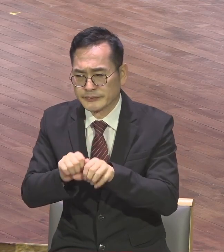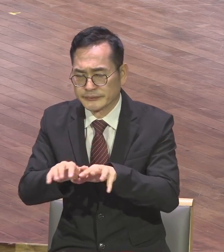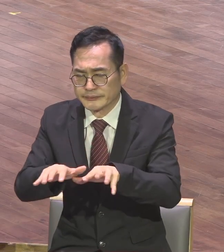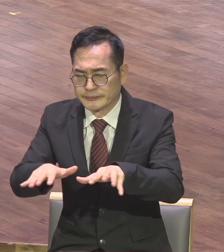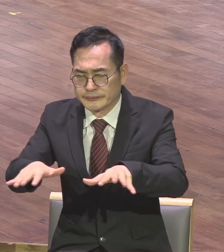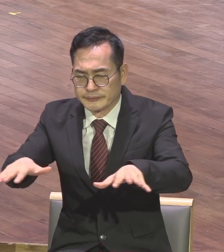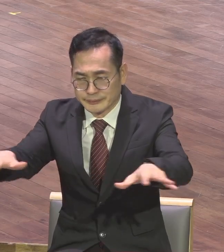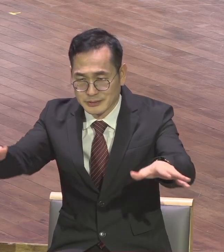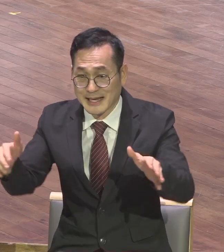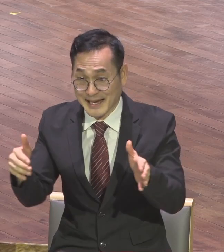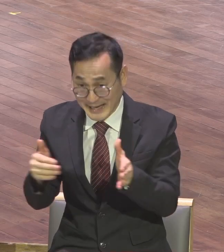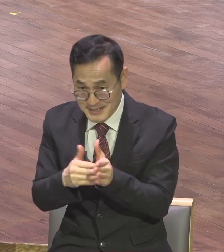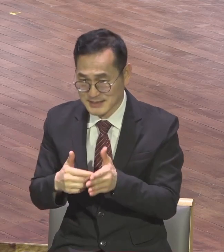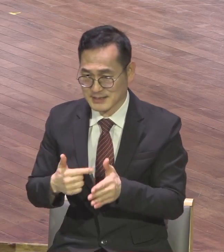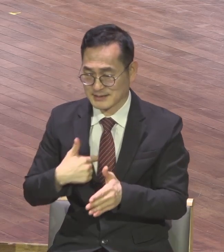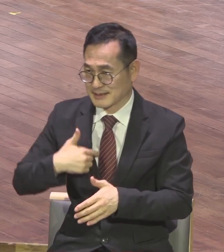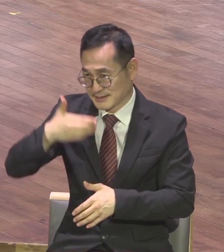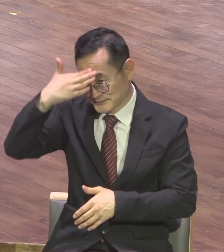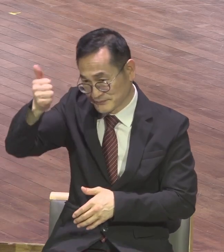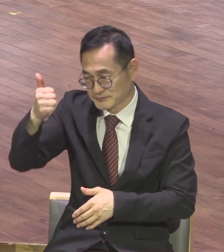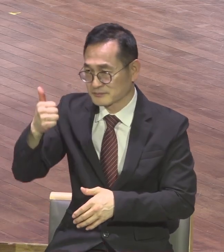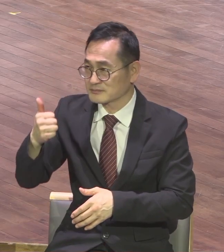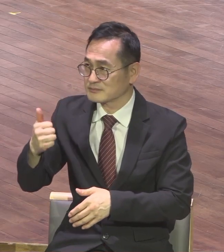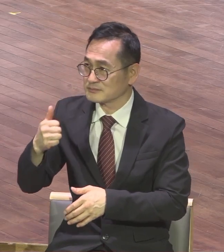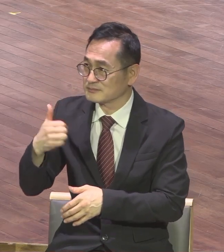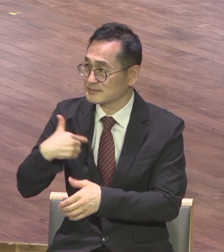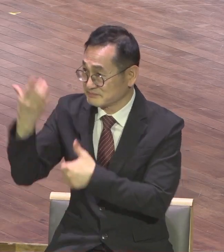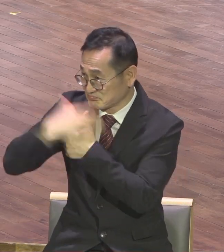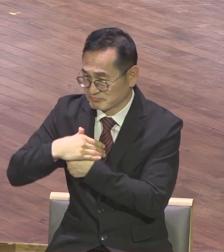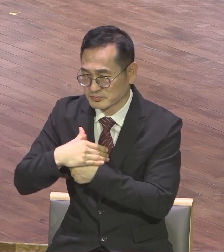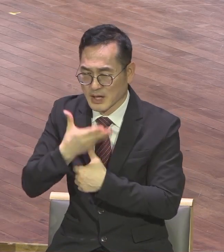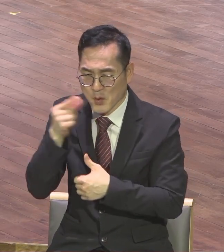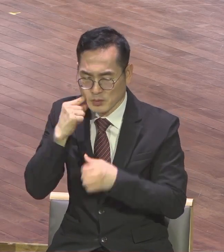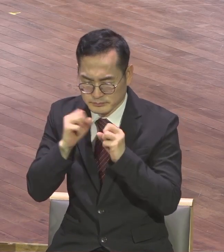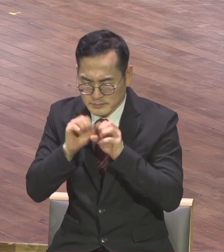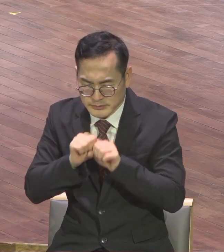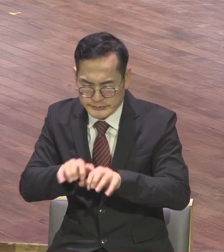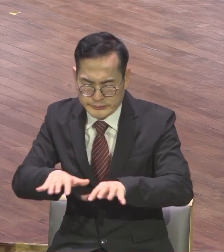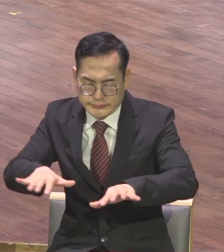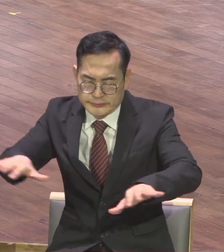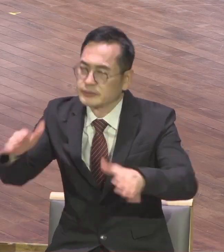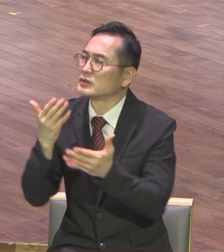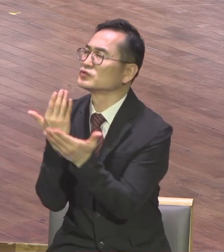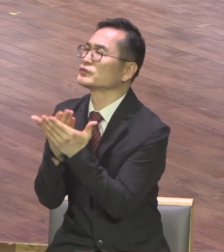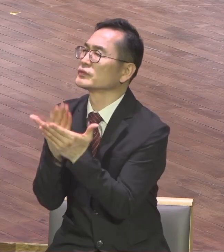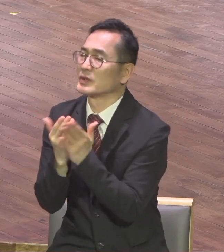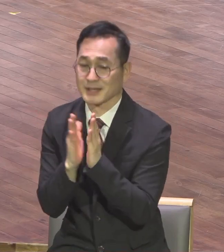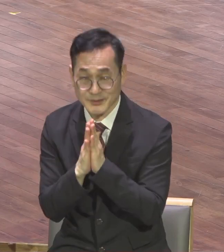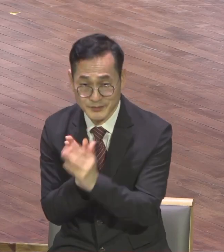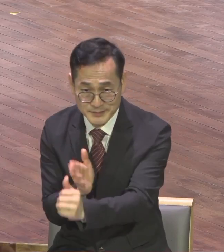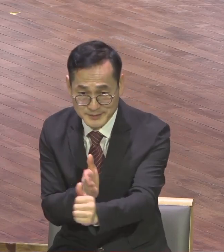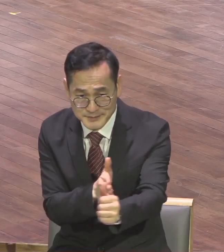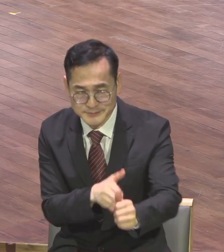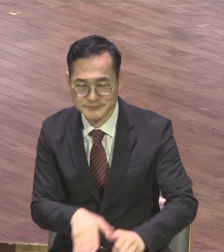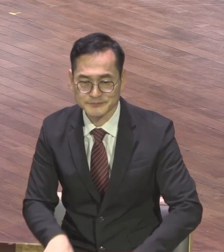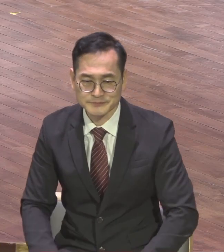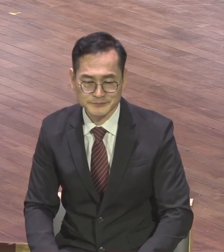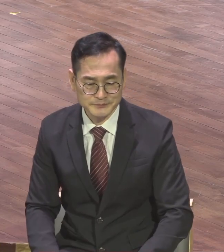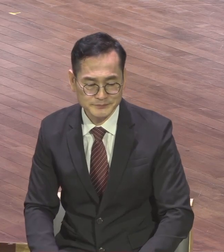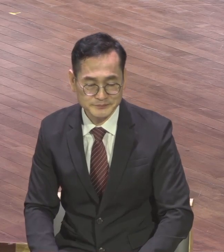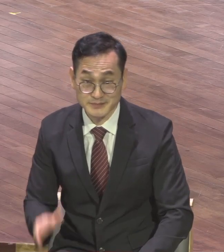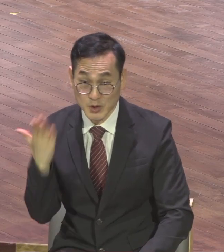우리 가정이 되게 하여 주옵소서. 그렇게 되기를 주님으로 축복합니다. 결론입니다. 최근